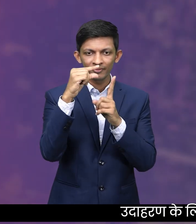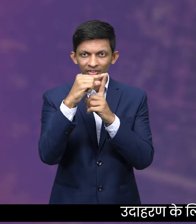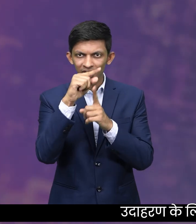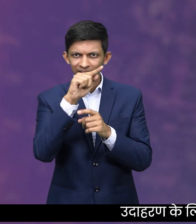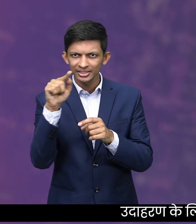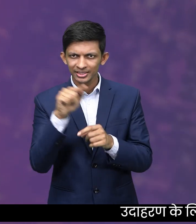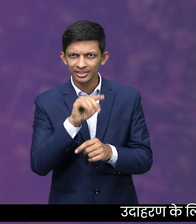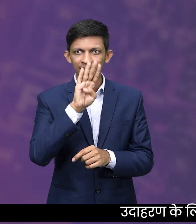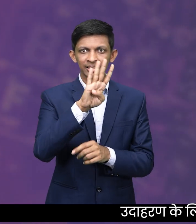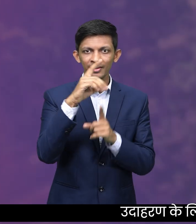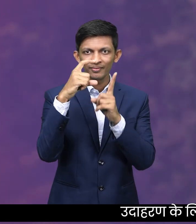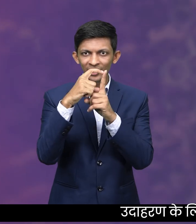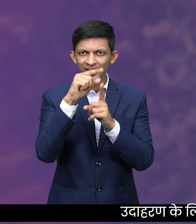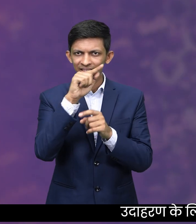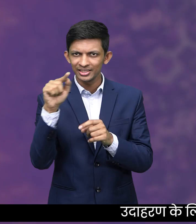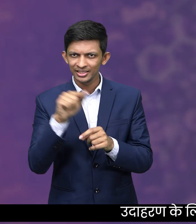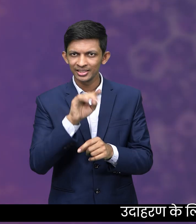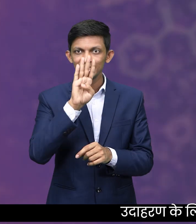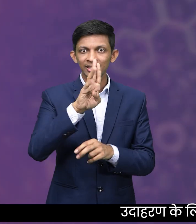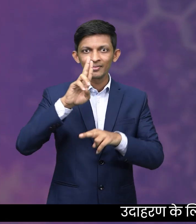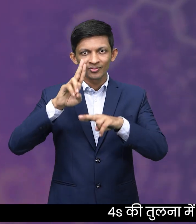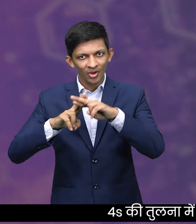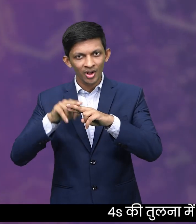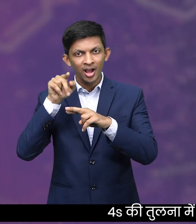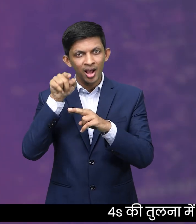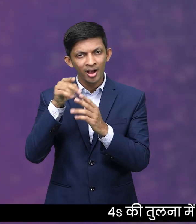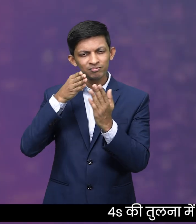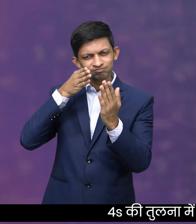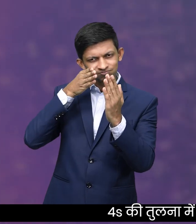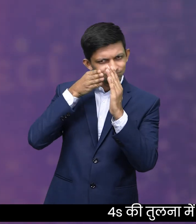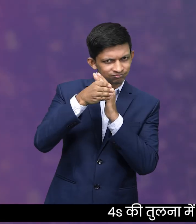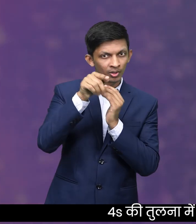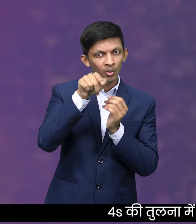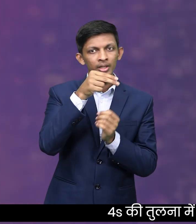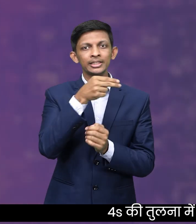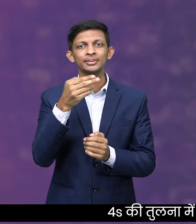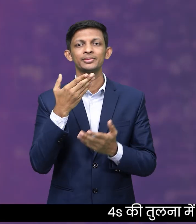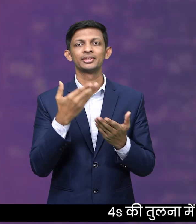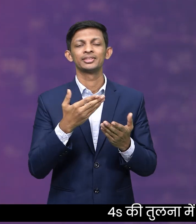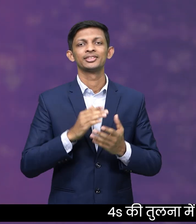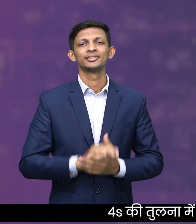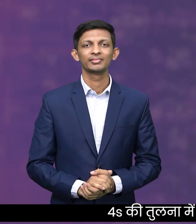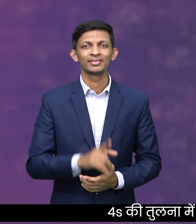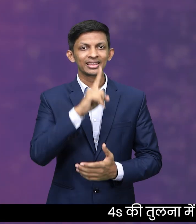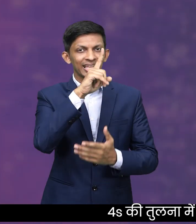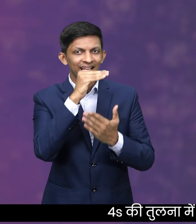4p, 4d, 4f। इसलिए 4s की तुलना में 4f विद्युदणु को